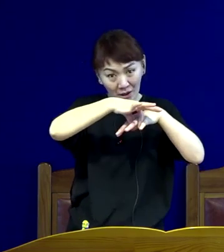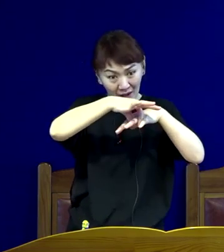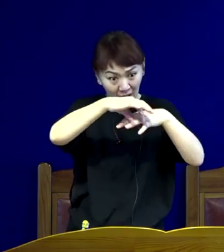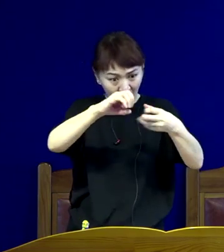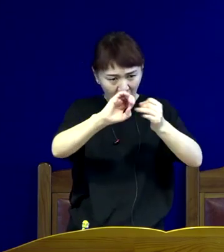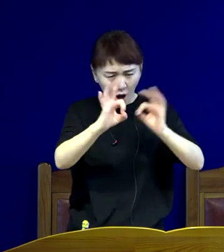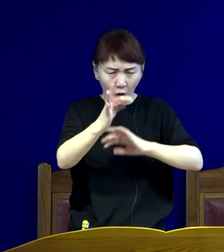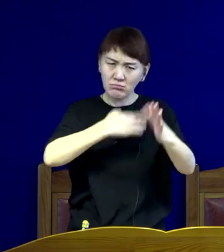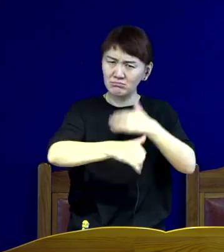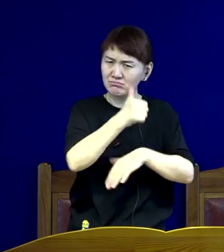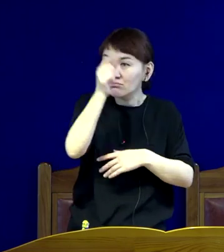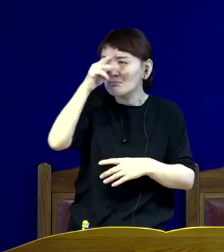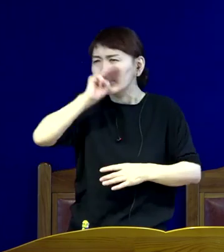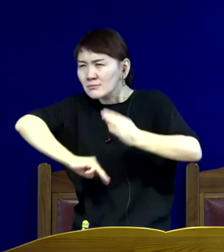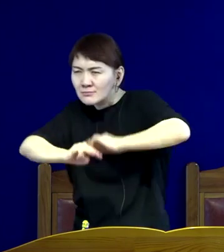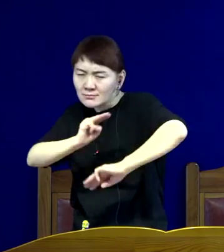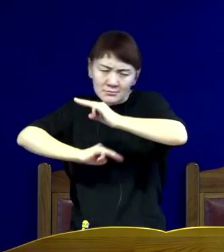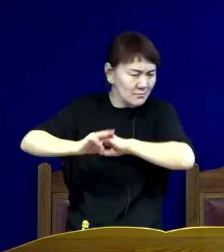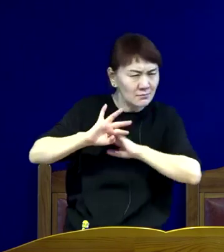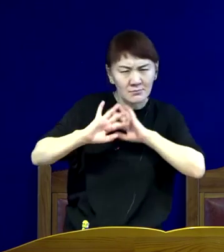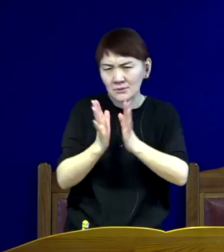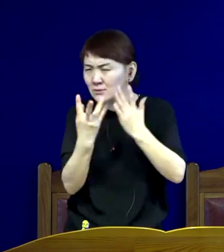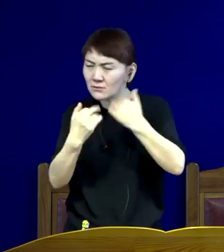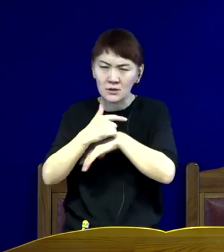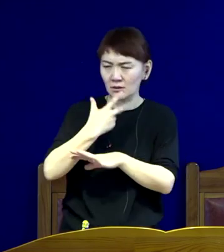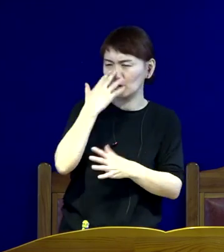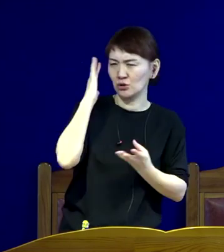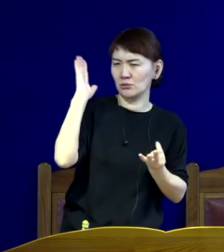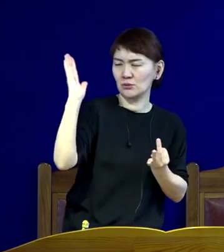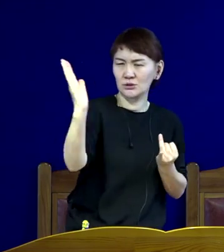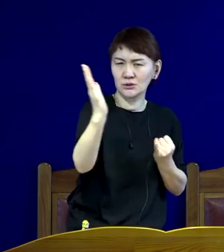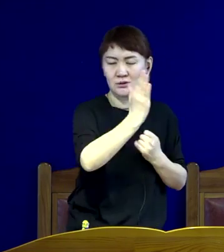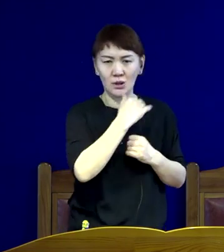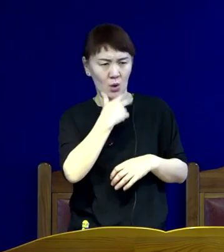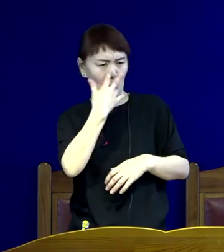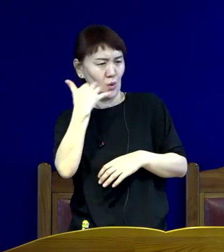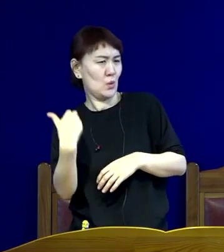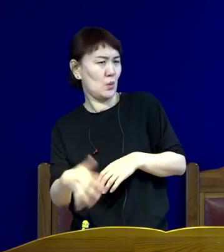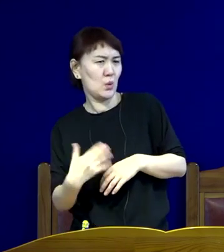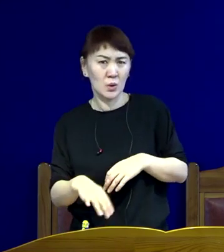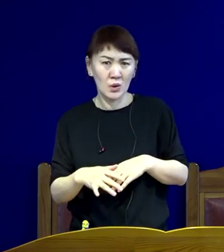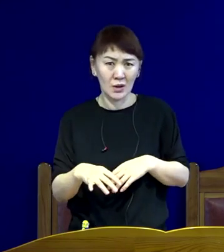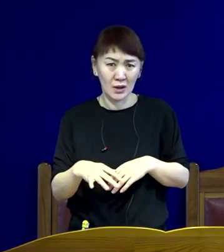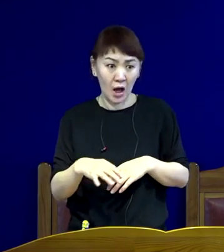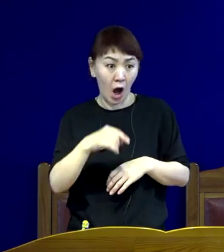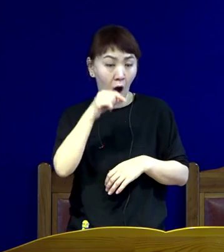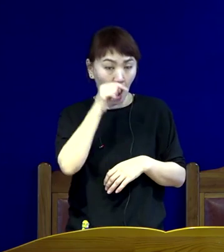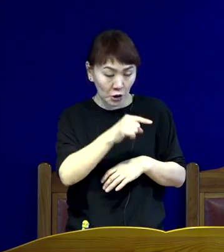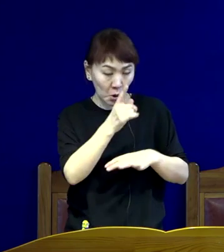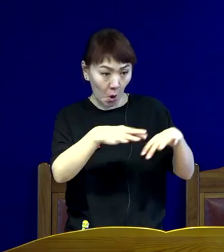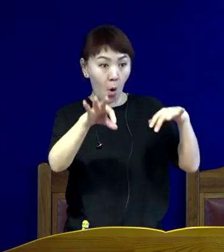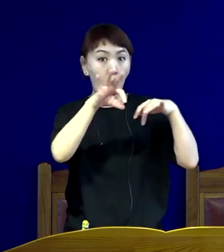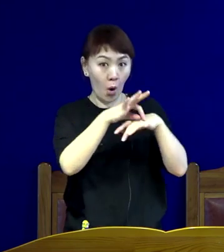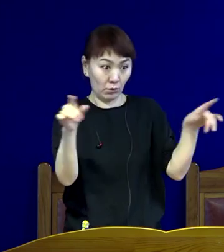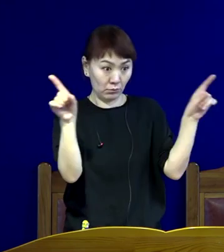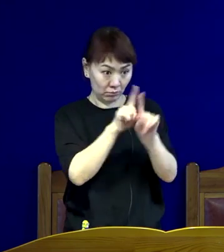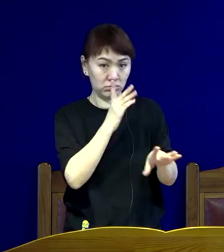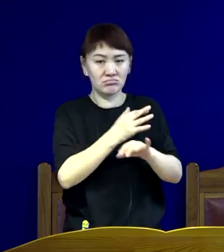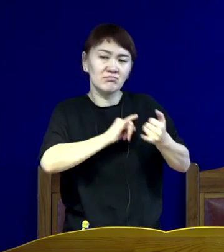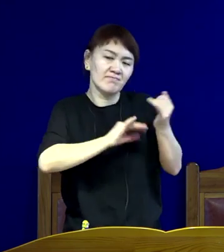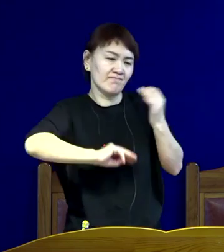Хурмаа хийснийхээ дараа солигддог өөрчлөлт яагаад гүгттэй анхаарах гэж сүмдээ ирж чадахгүй, нүхтэй анхаарах гэж чуулгандаа ирж